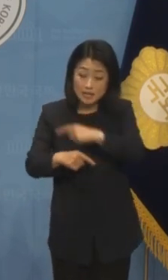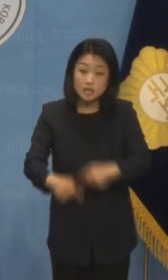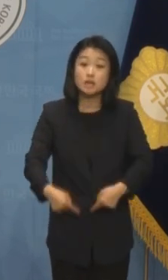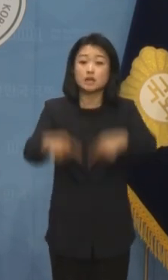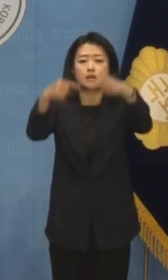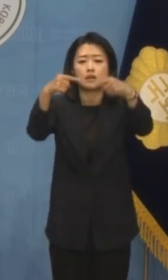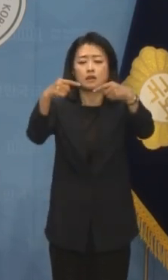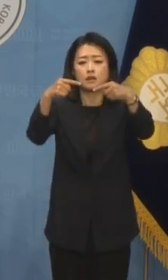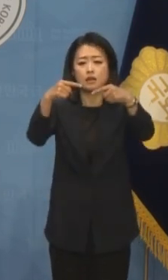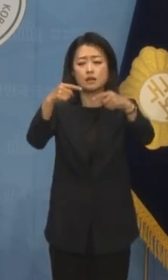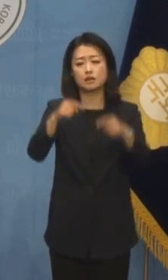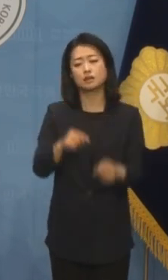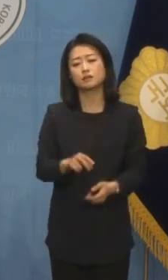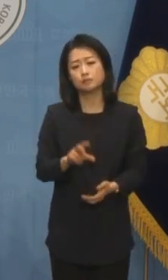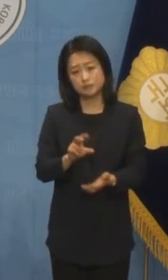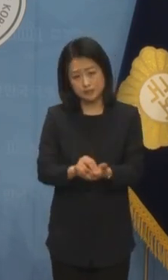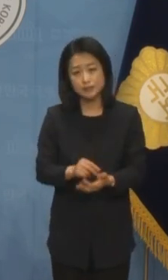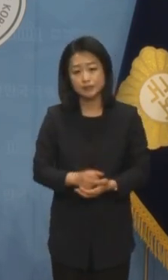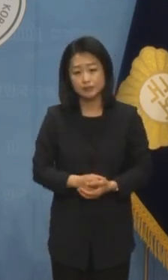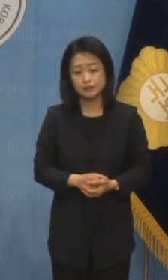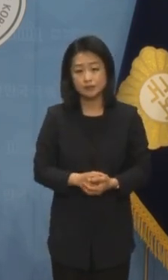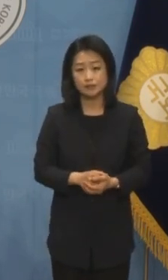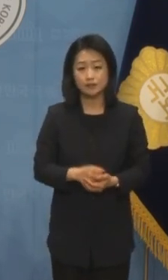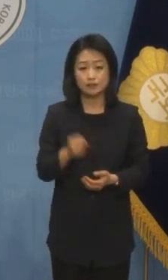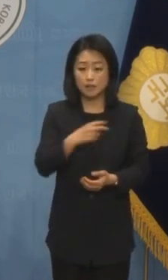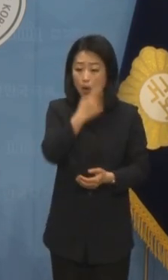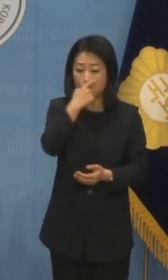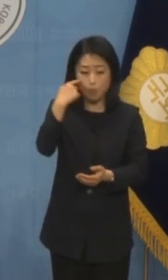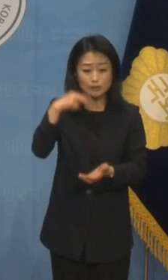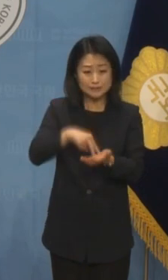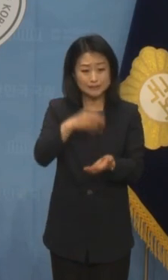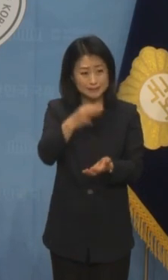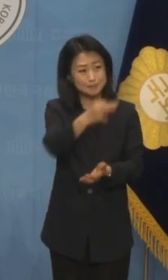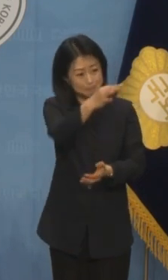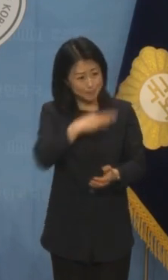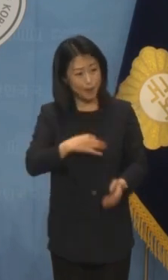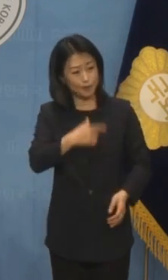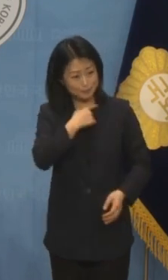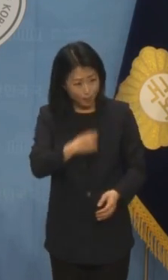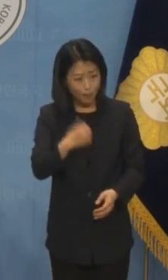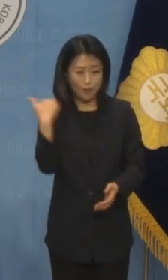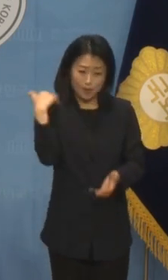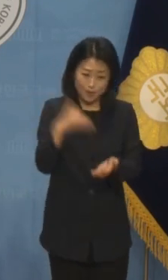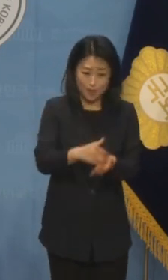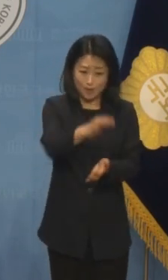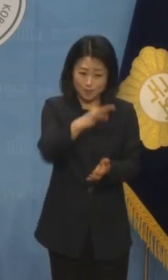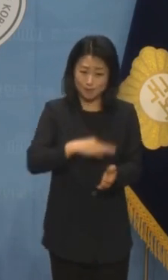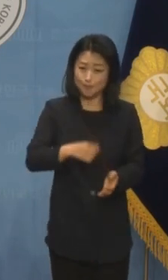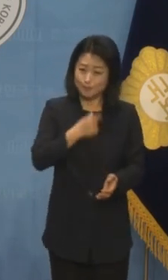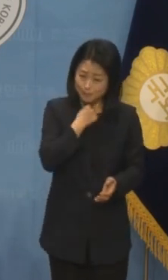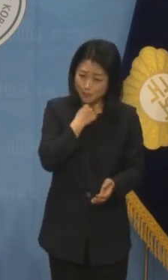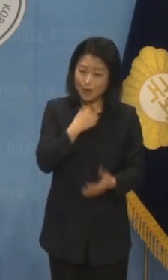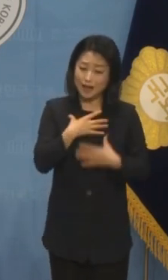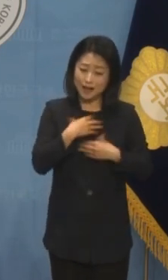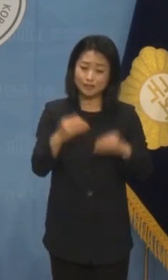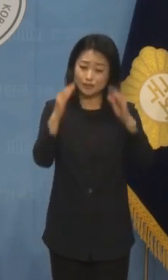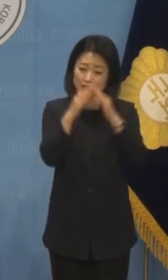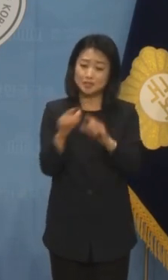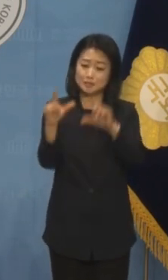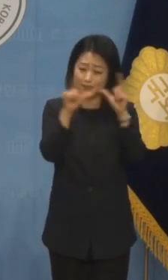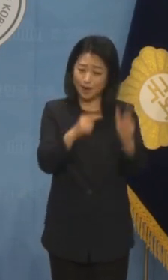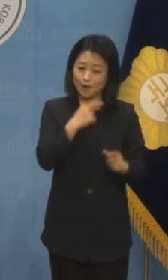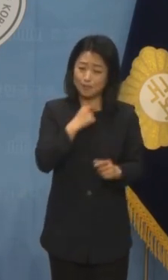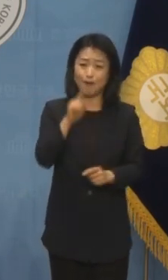떠안으라 이것뿐이지 않습니까? 그냥 내 보증금 돌려받겠다는데, 안전한 집에 살고